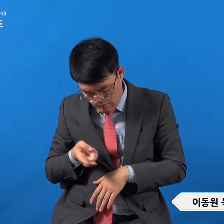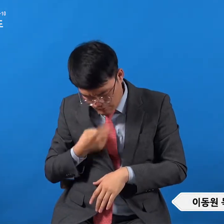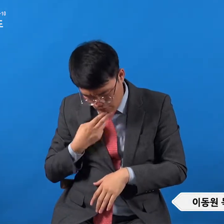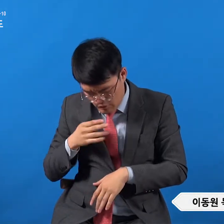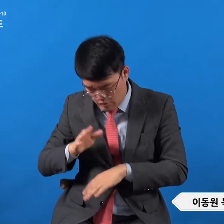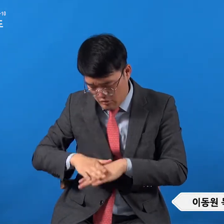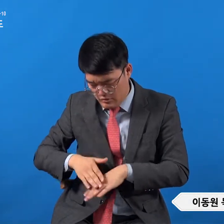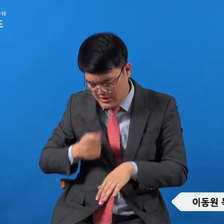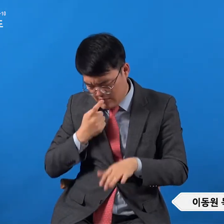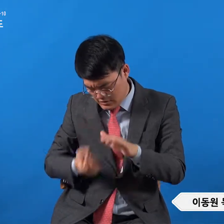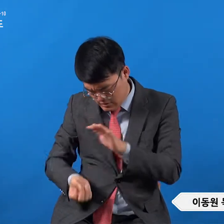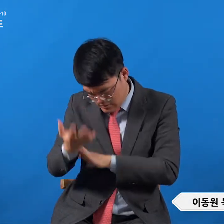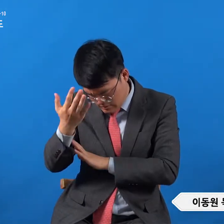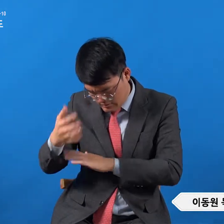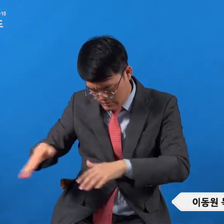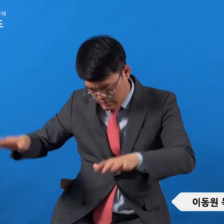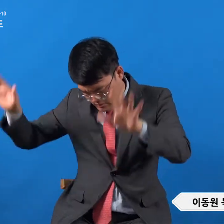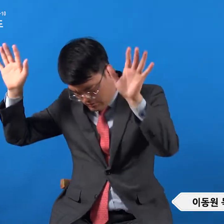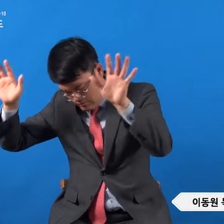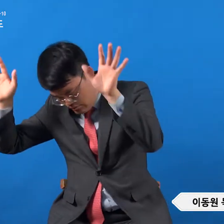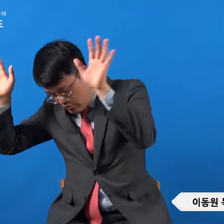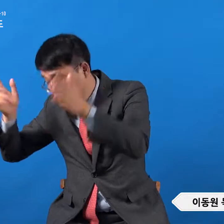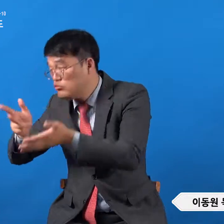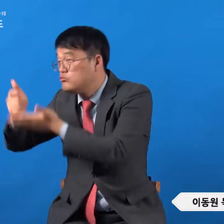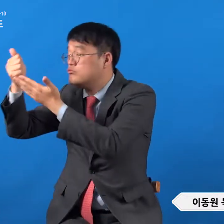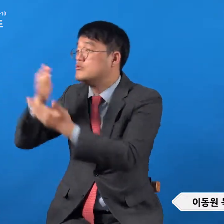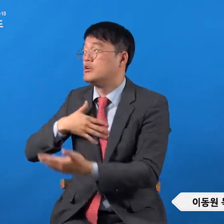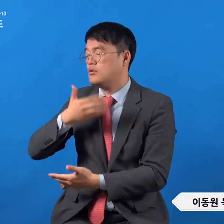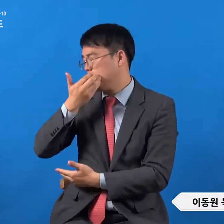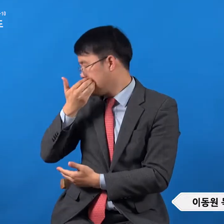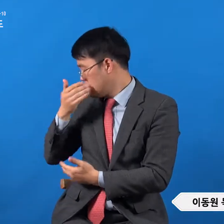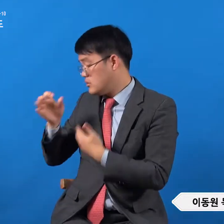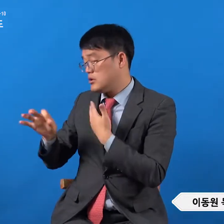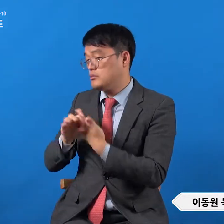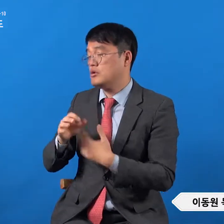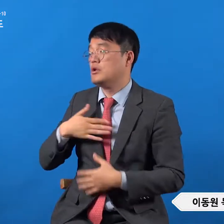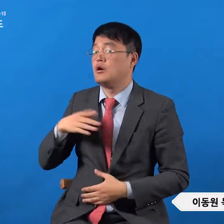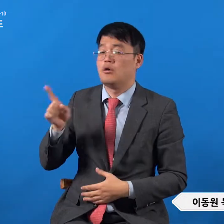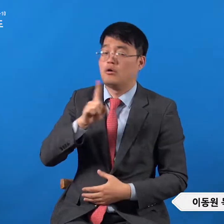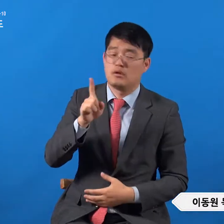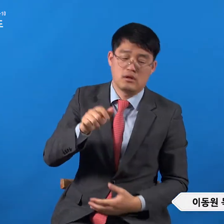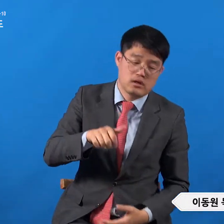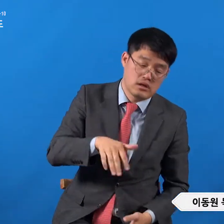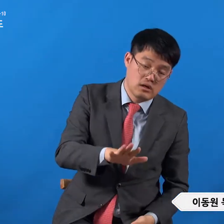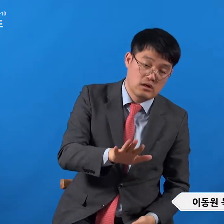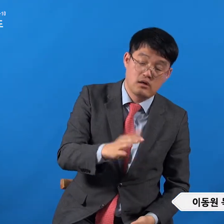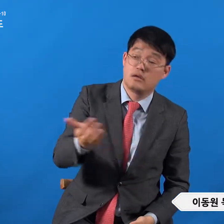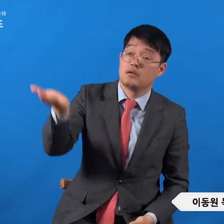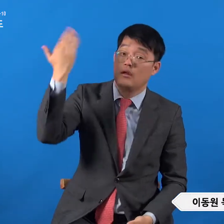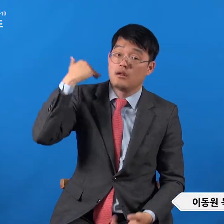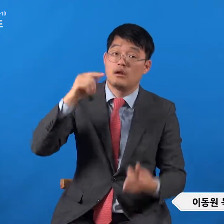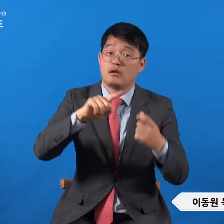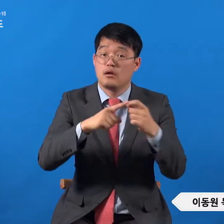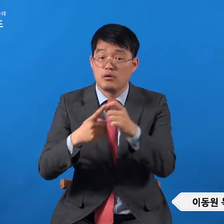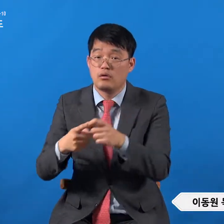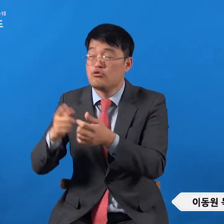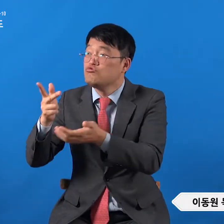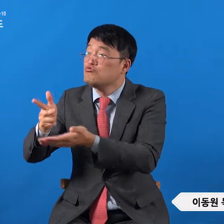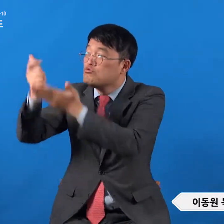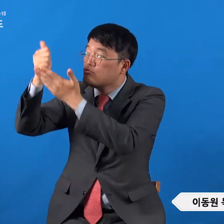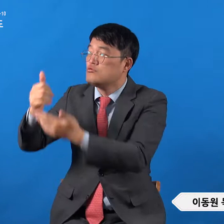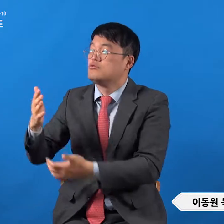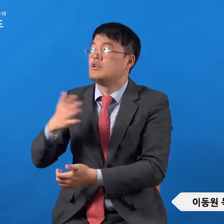옵니다. 주 나를 외면하시면 나 어디 가리까? 이건 새 가사고 옛날 가사는 주